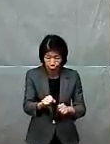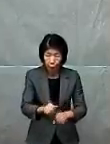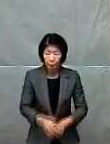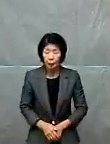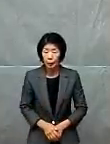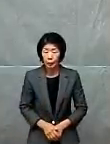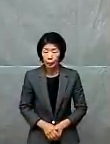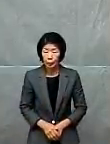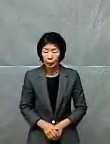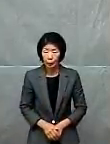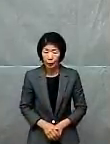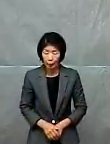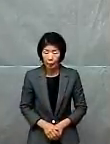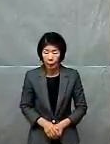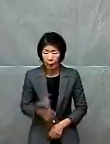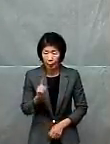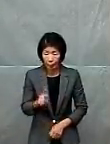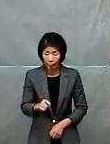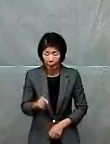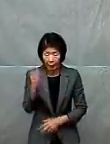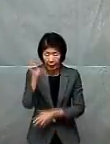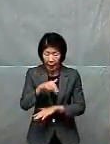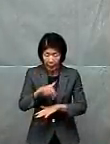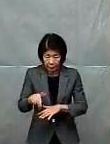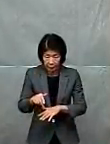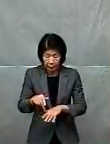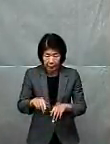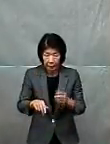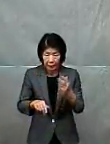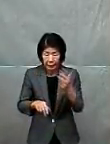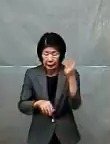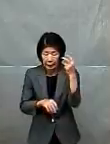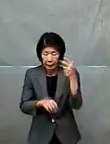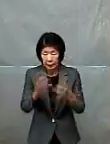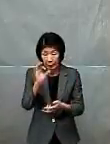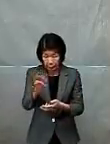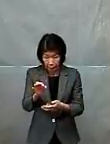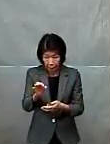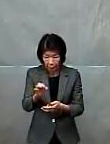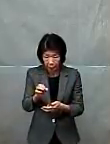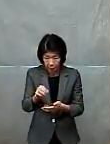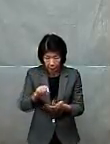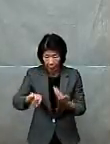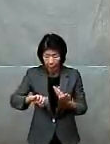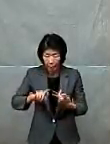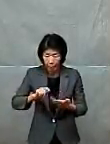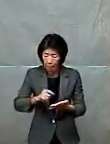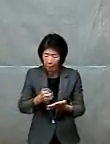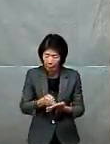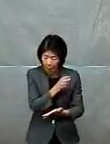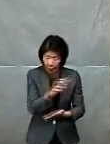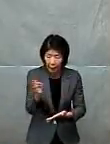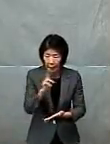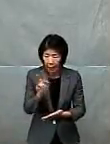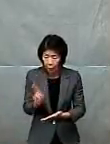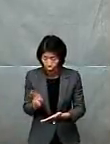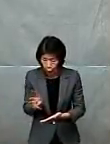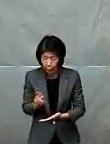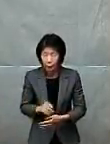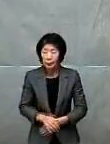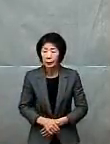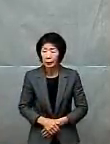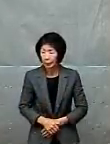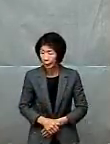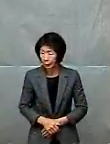お出しすると、政治資金法に違反しない項目についてですね、支出する